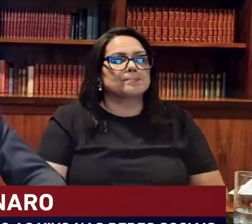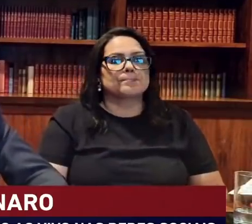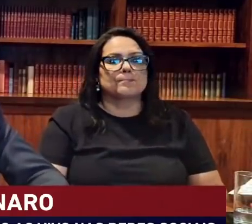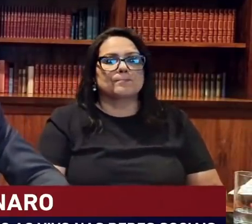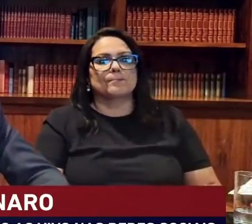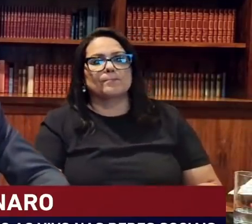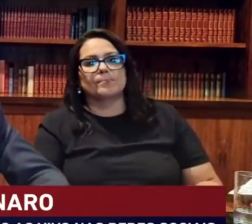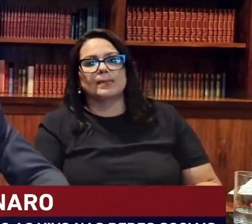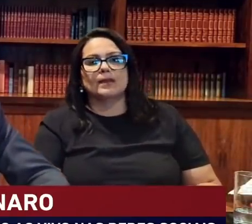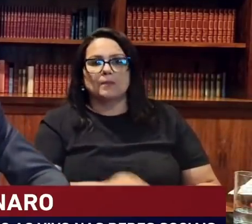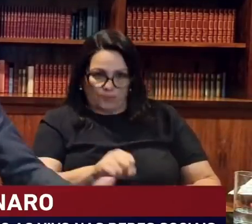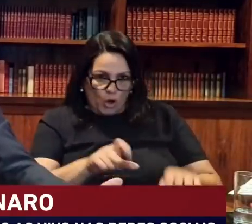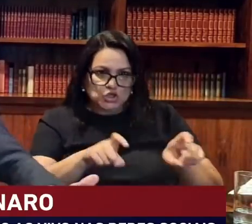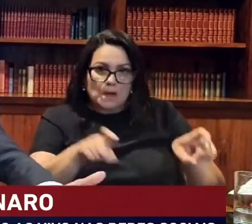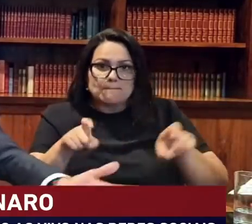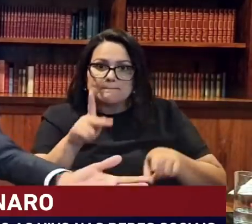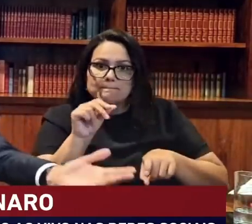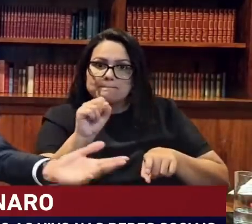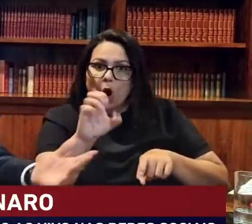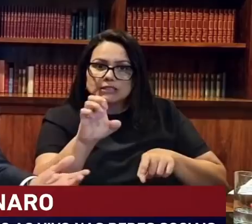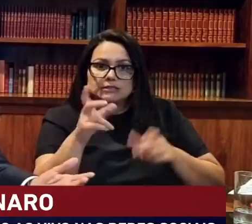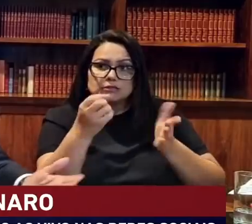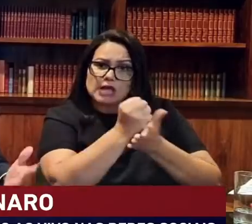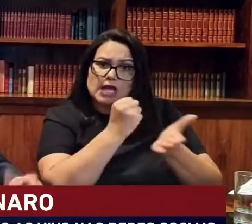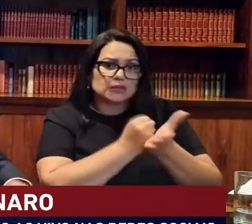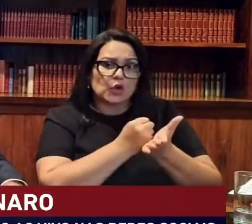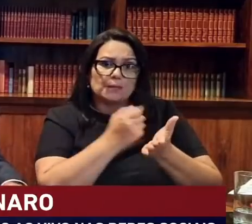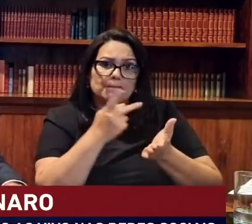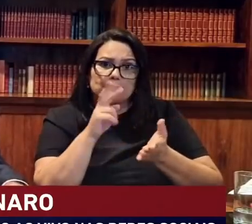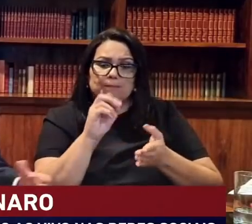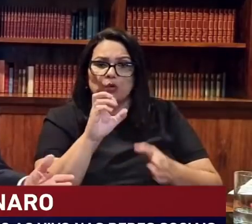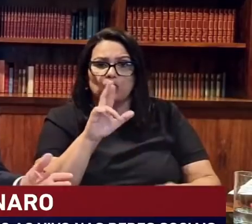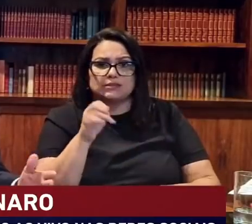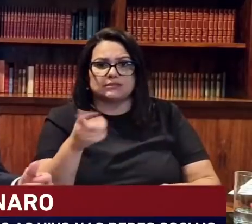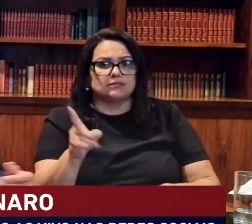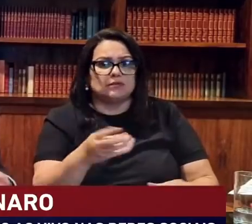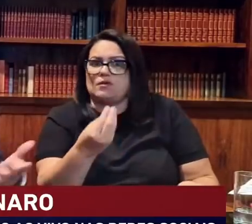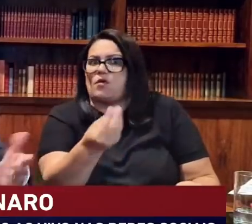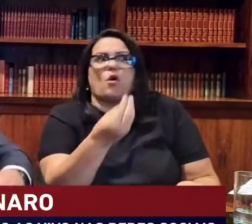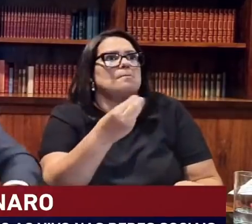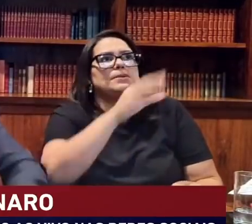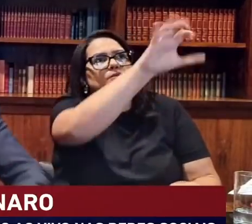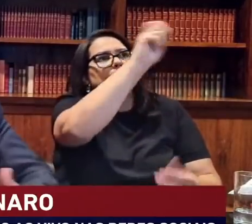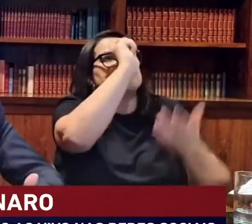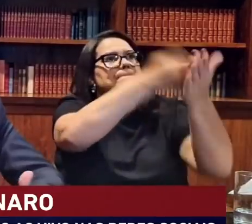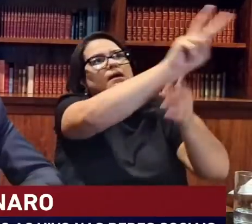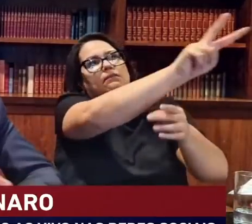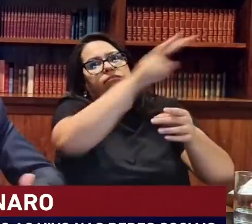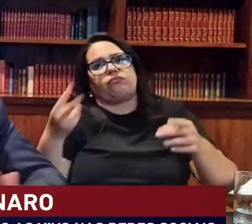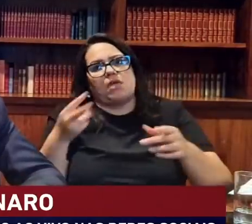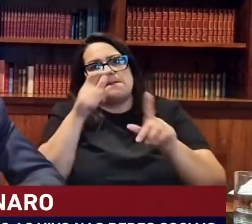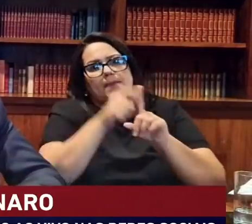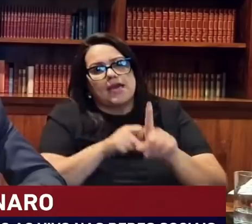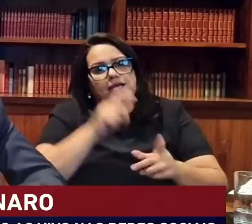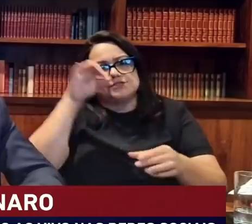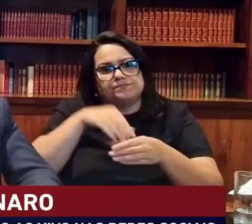procuração. Pode, porque senão seria, pô, você não tem como trazer esse pessoal a Brasília, marcar ponto todo mês e